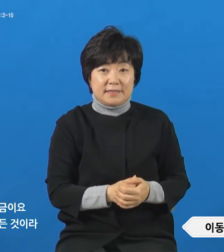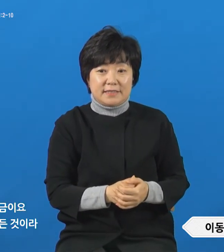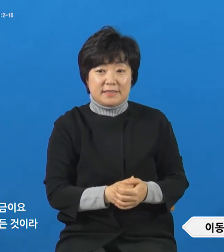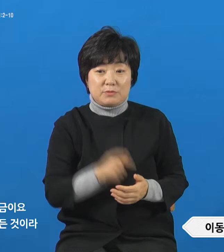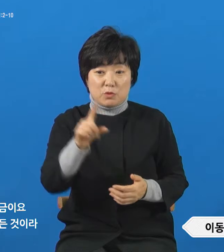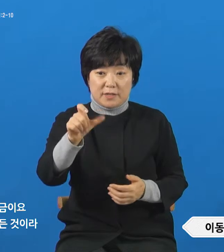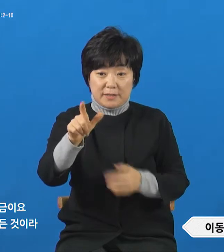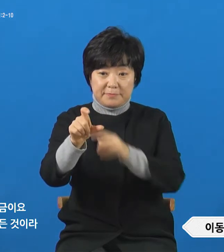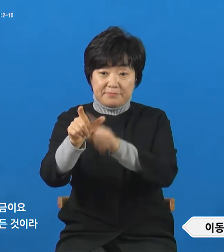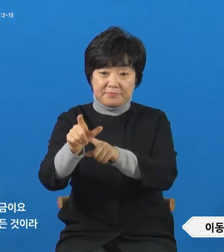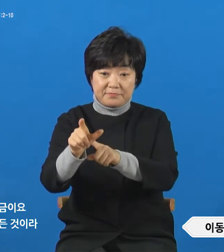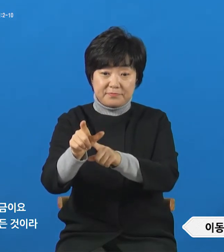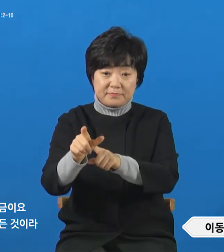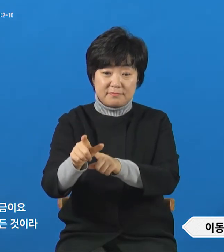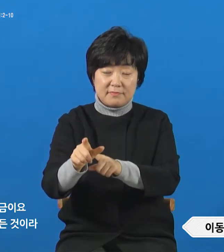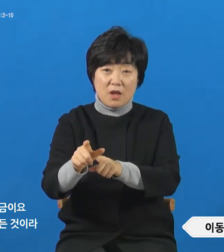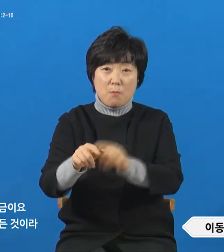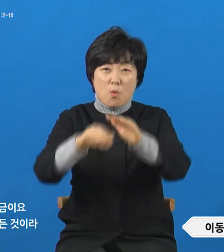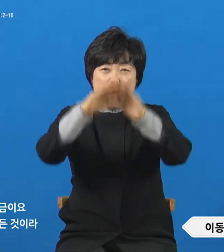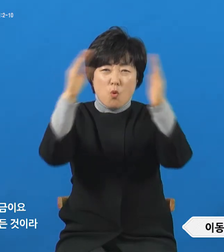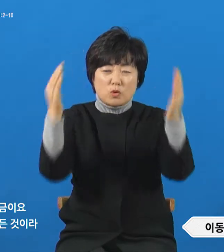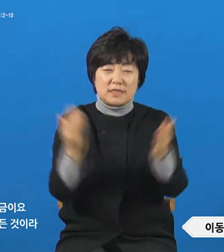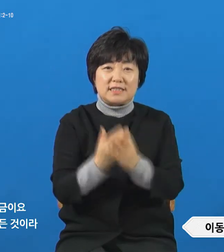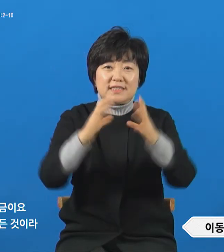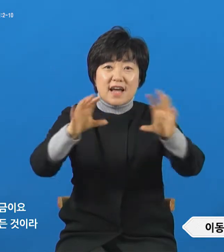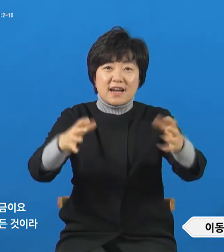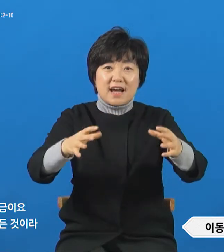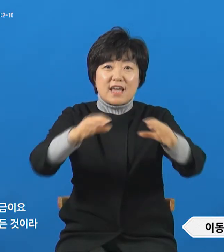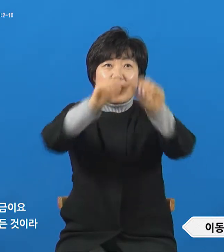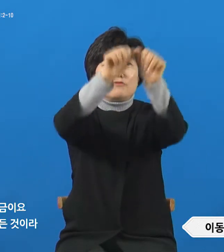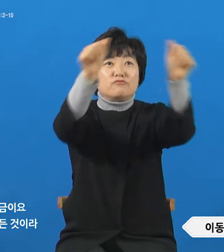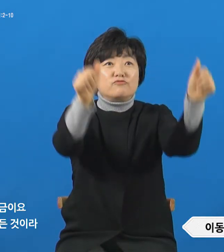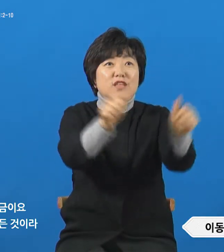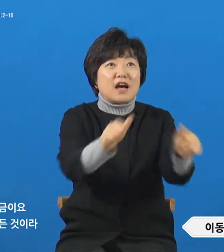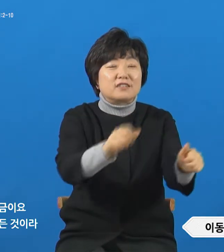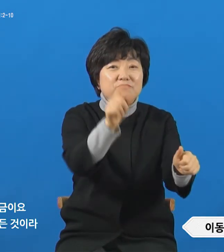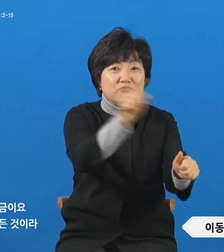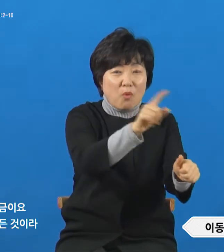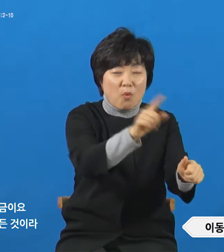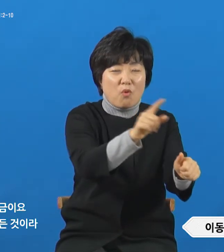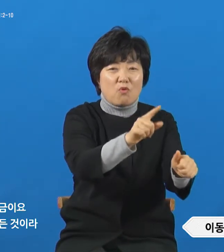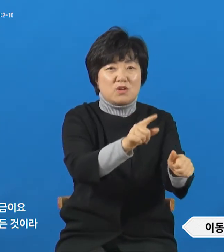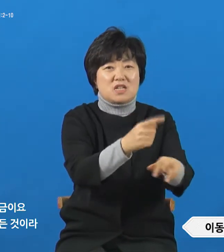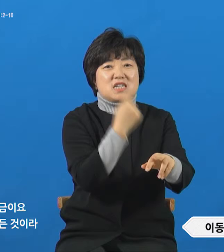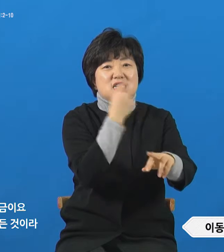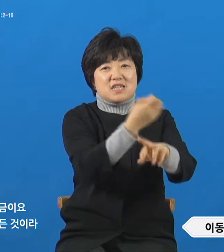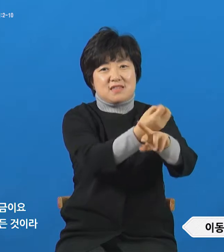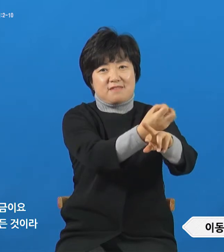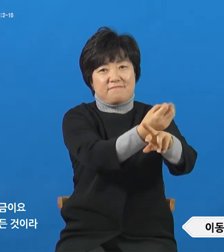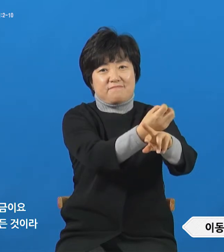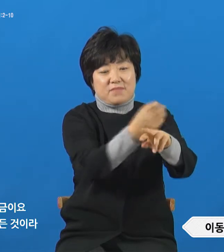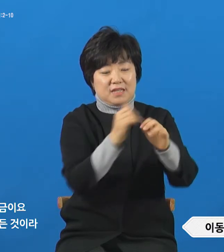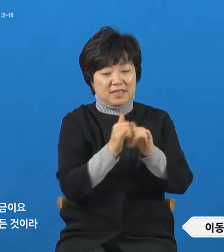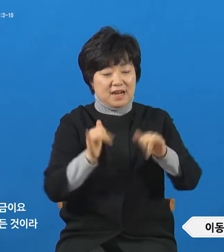읽겠습니다. 시작. 열국의 우상은 은금이요 사람의 손으로 만든 것이라.